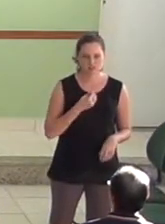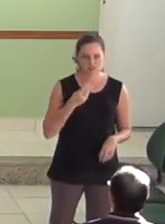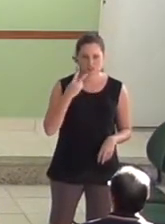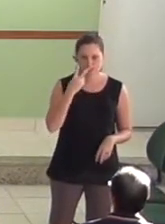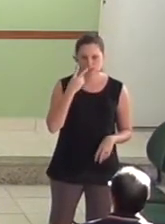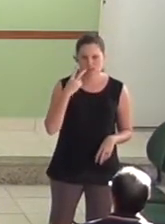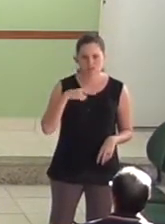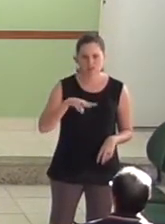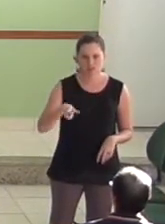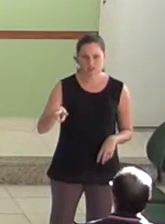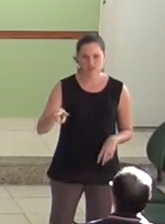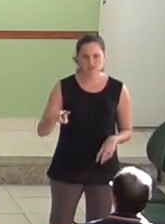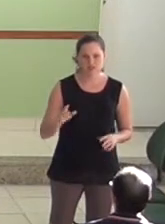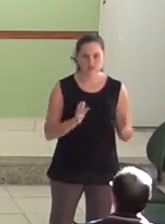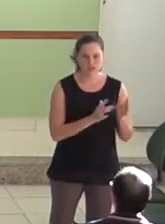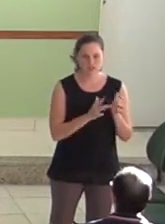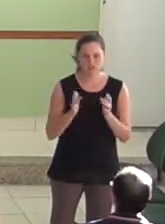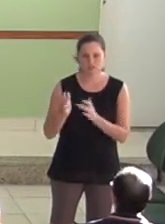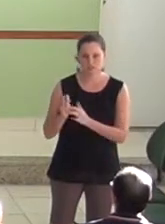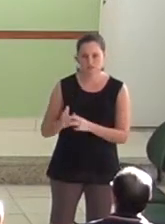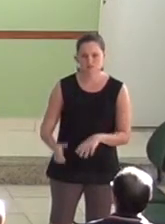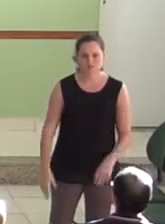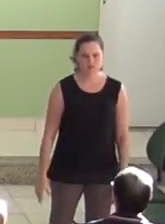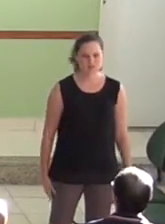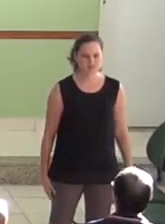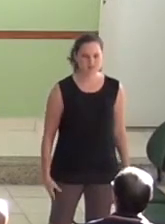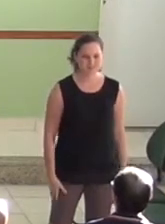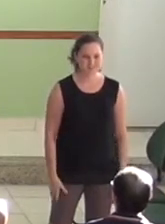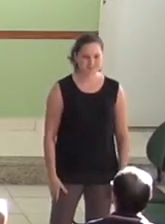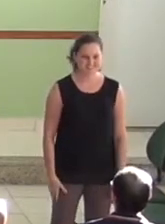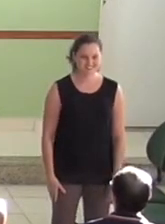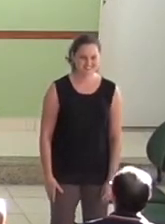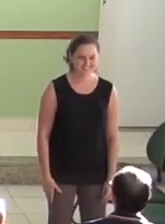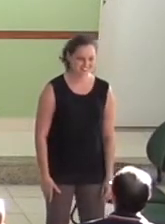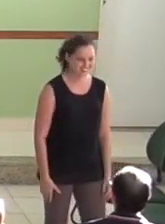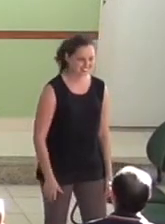o nosso amor, o nosso tudo, a razão do nosso tudo.